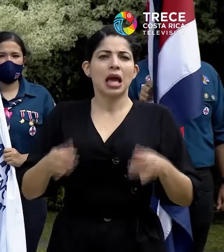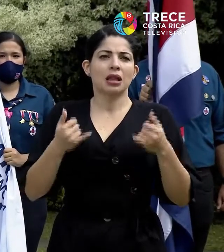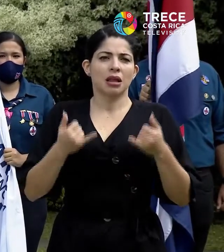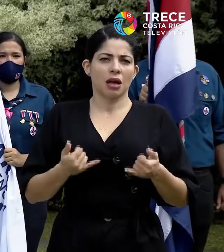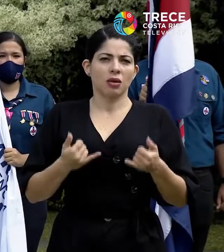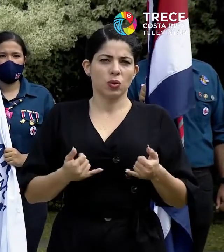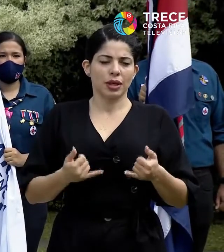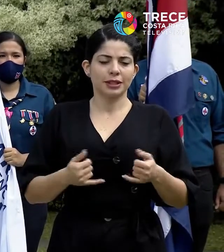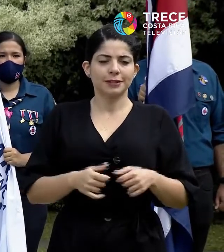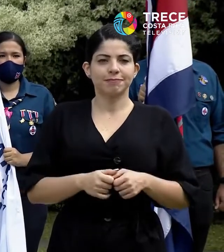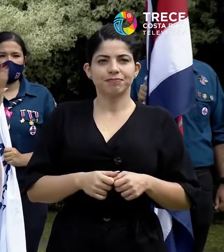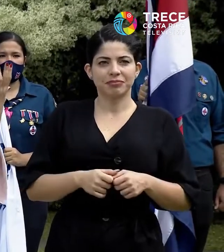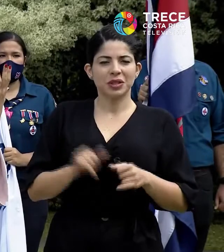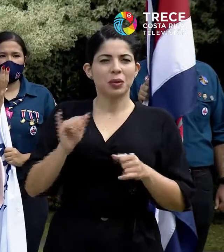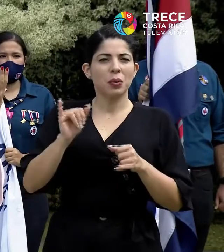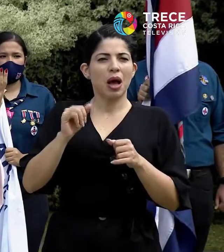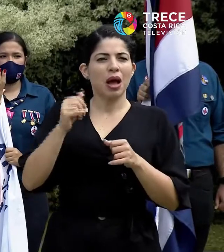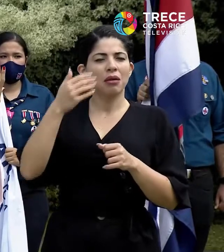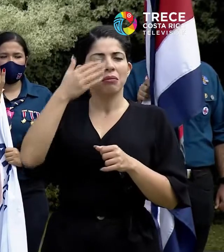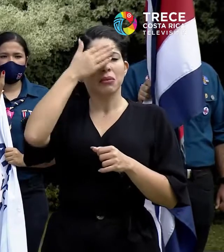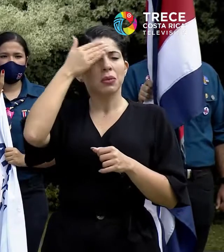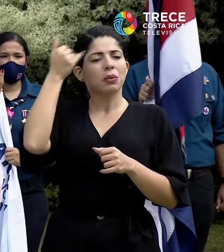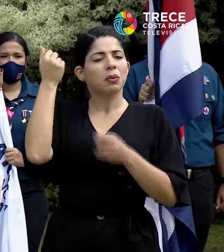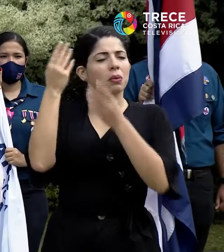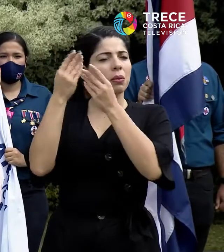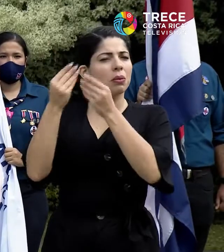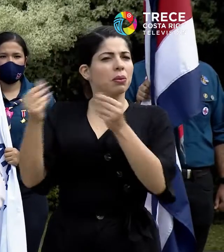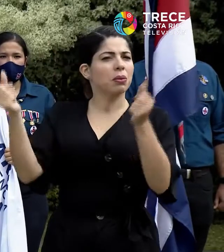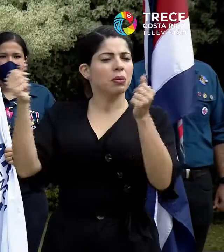creemos, se disuelven en el olvido.